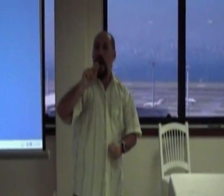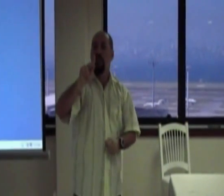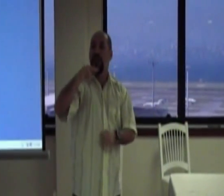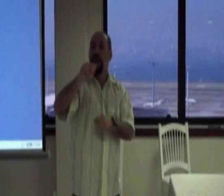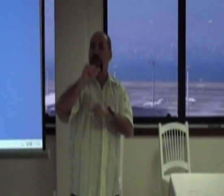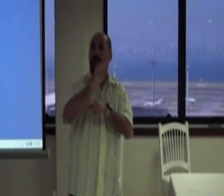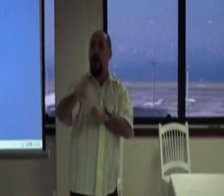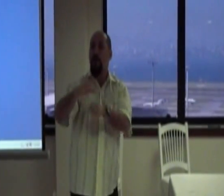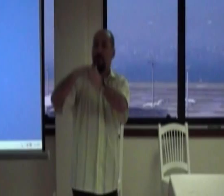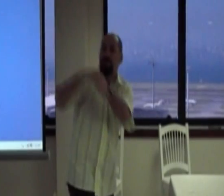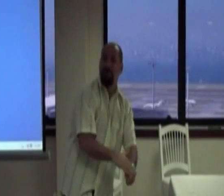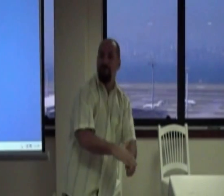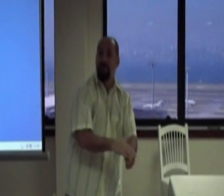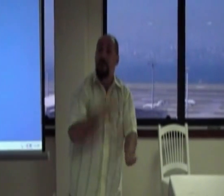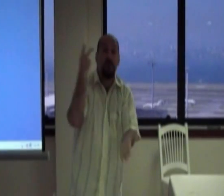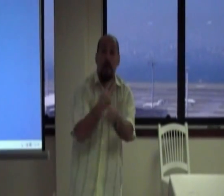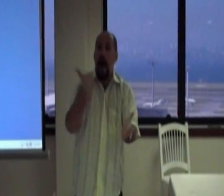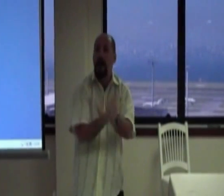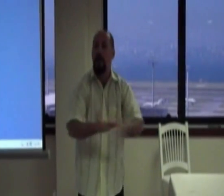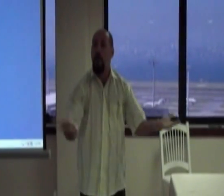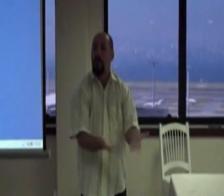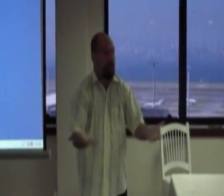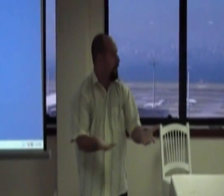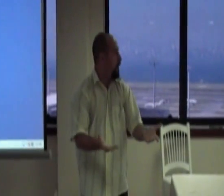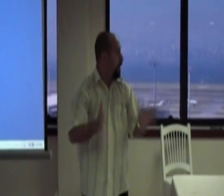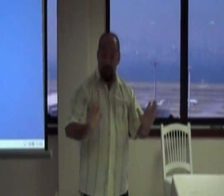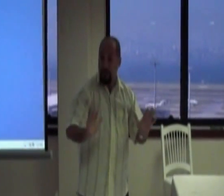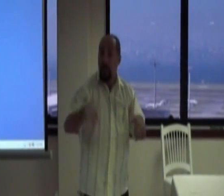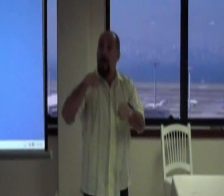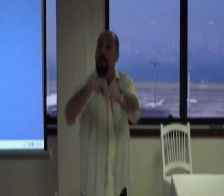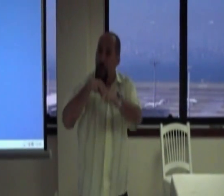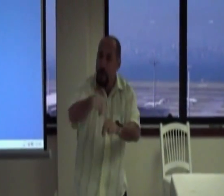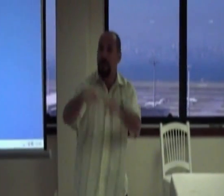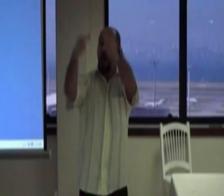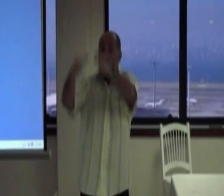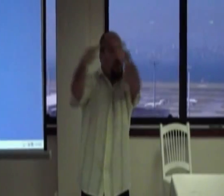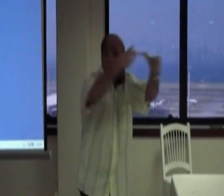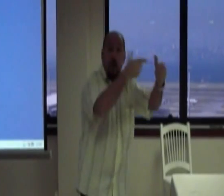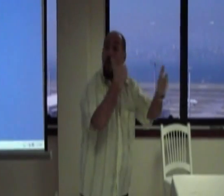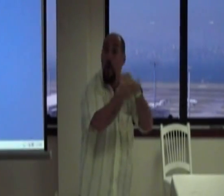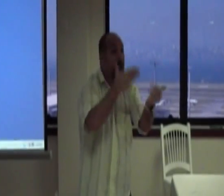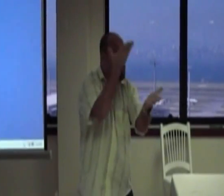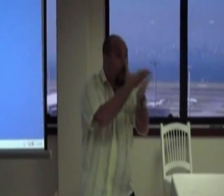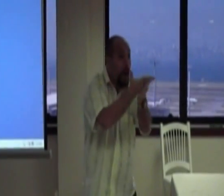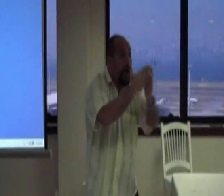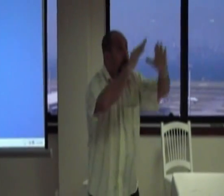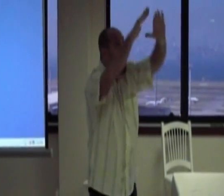é colocar uma classe abaixo da outra. A gente precisa, sim, trazer o indivíduo surdo,